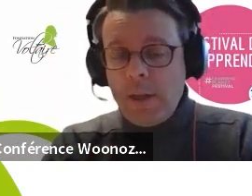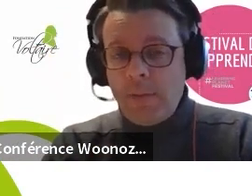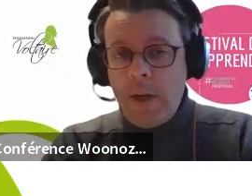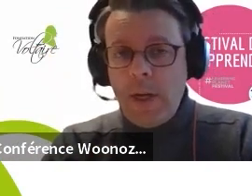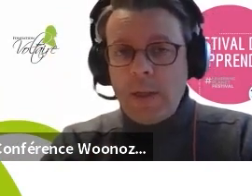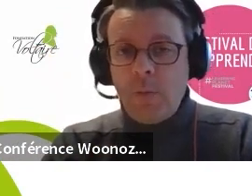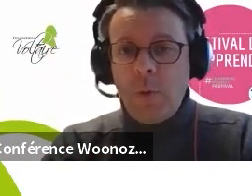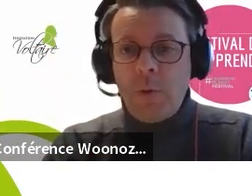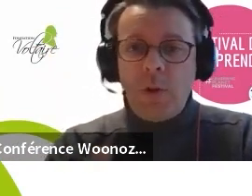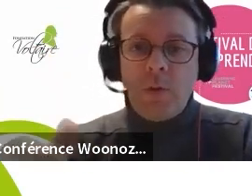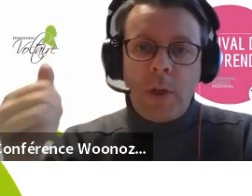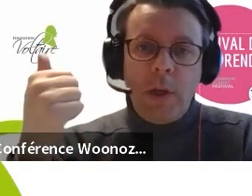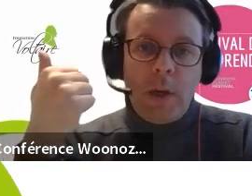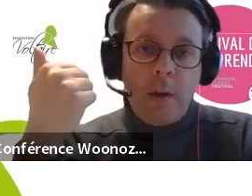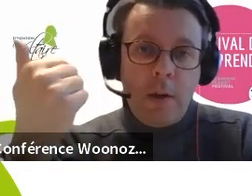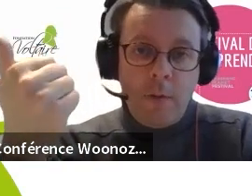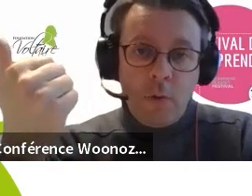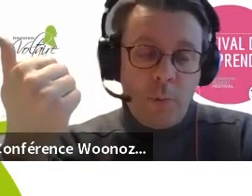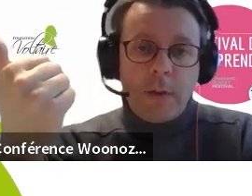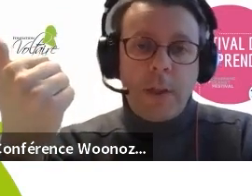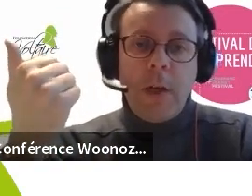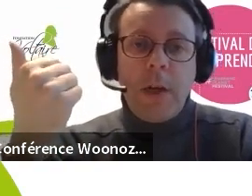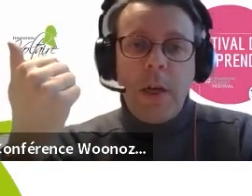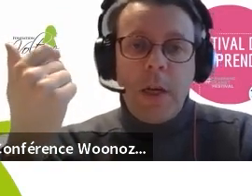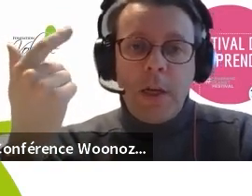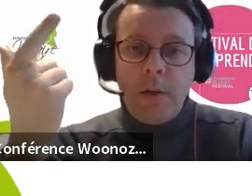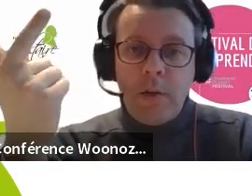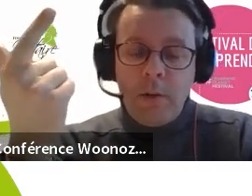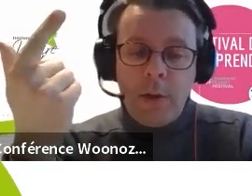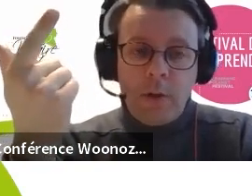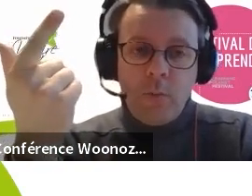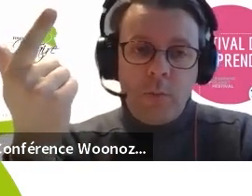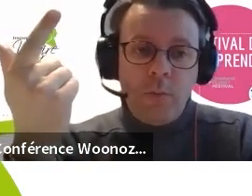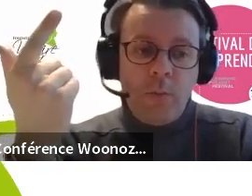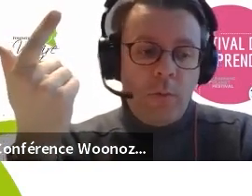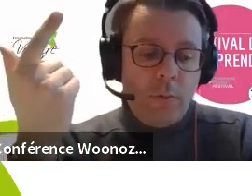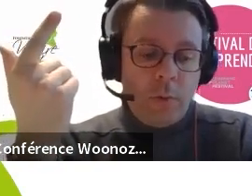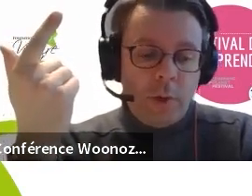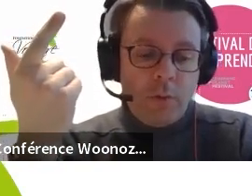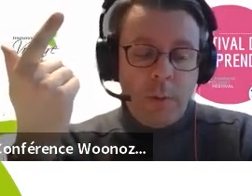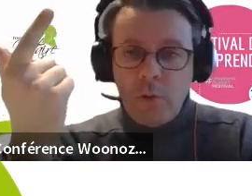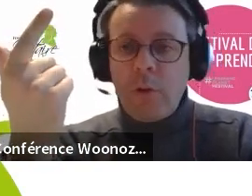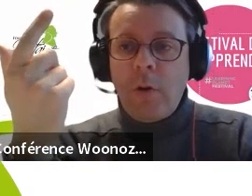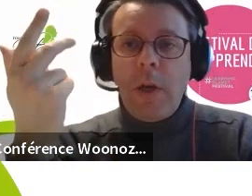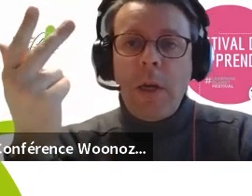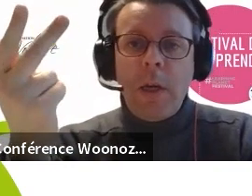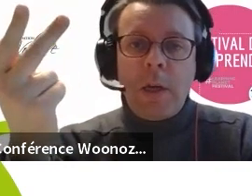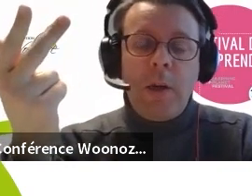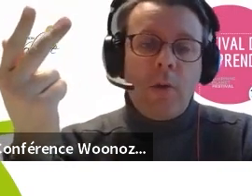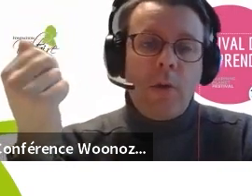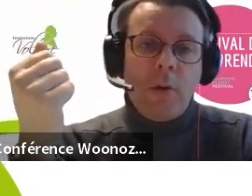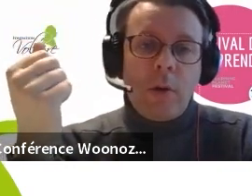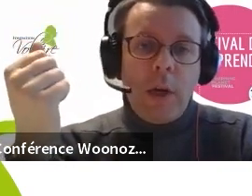la LSF, c'est une proposition qui est avant tout présentielle et c'est une proposition qui prend du temps